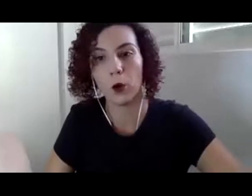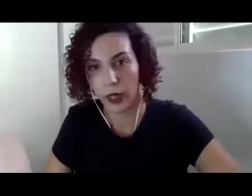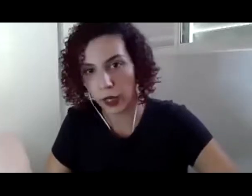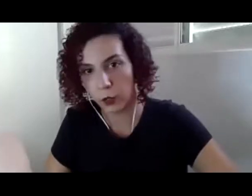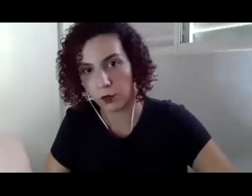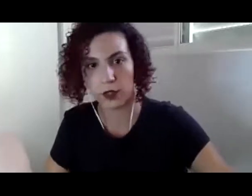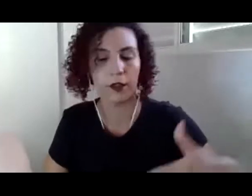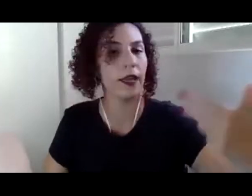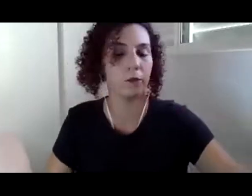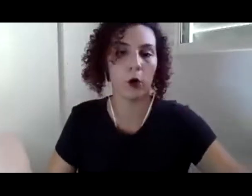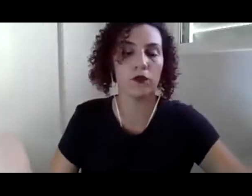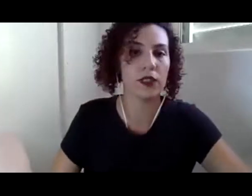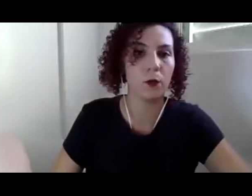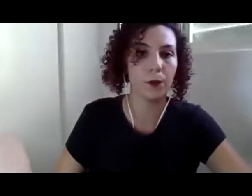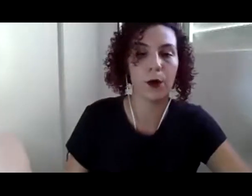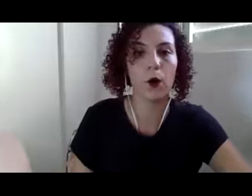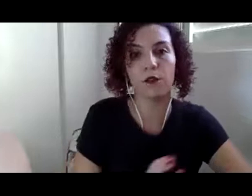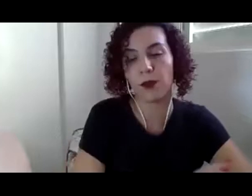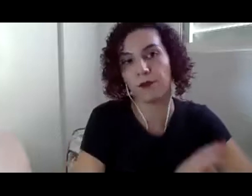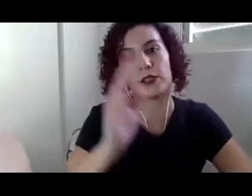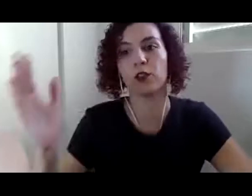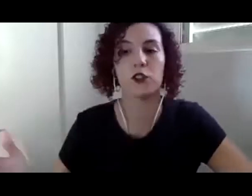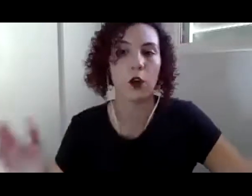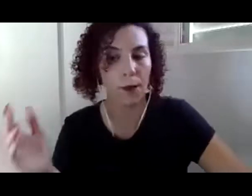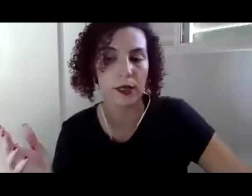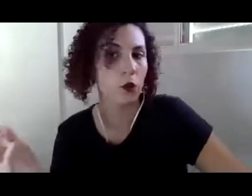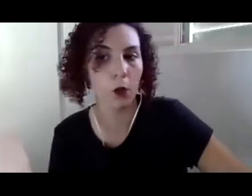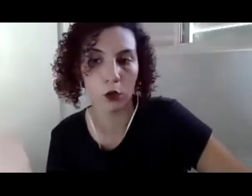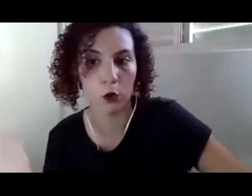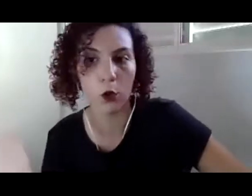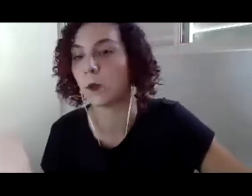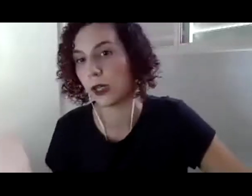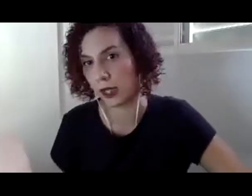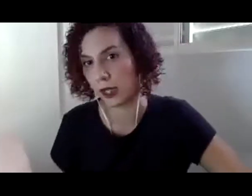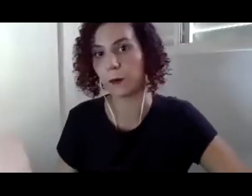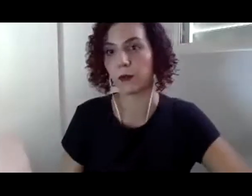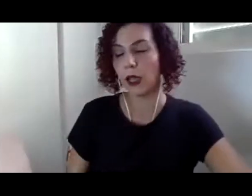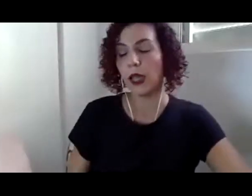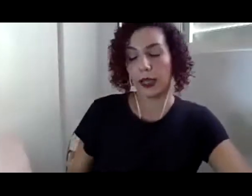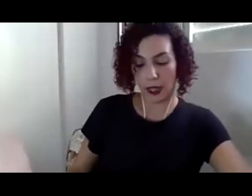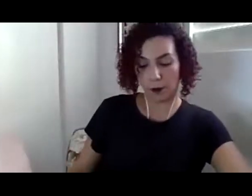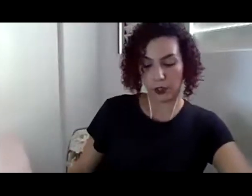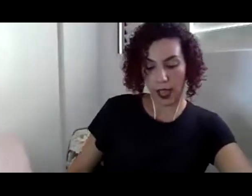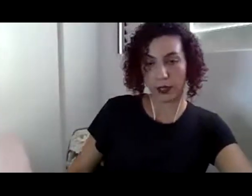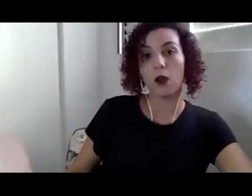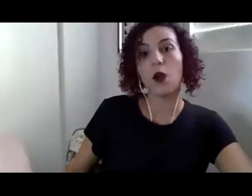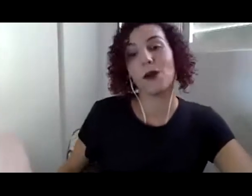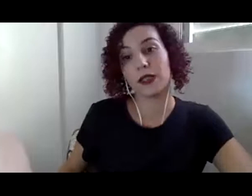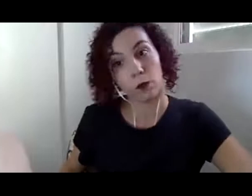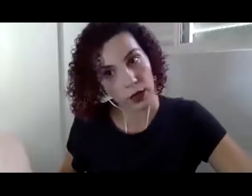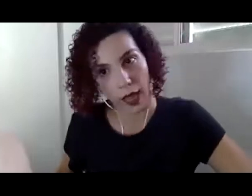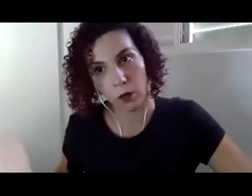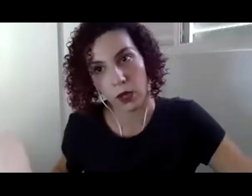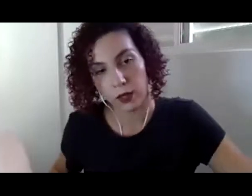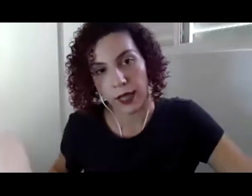um pouquinho, você pode fazer uma prova para ver se você já começa no módulo 2, por exemplo, intermediário, mas